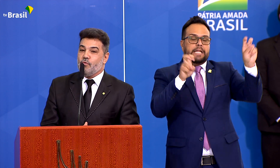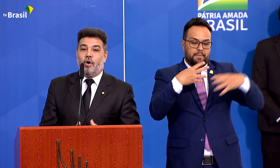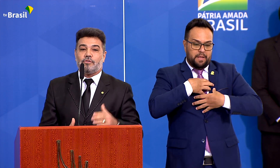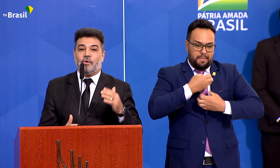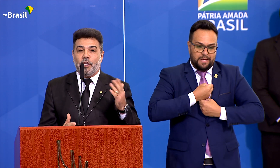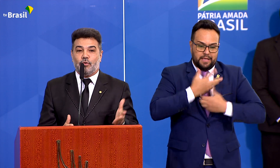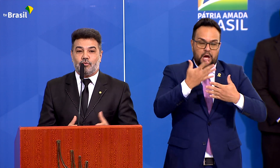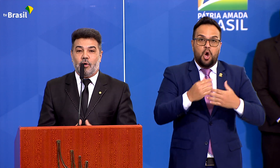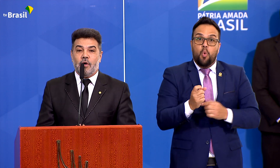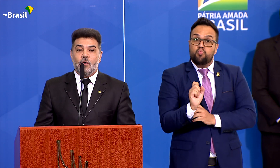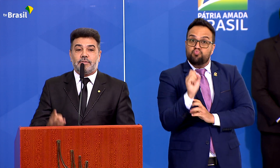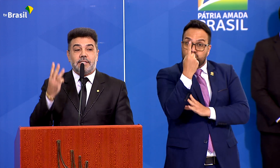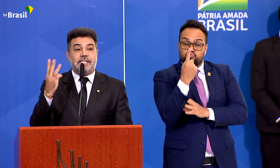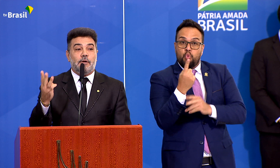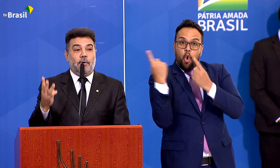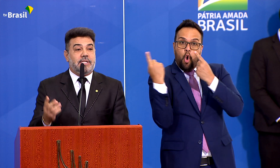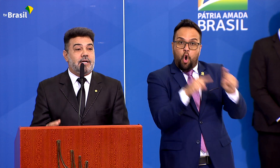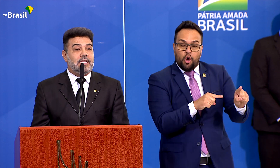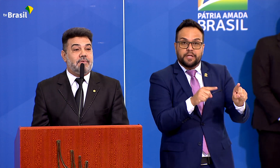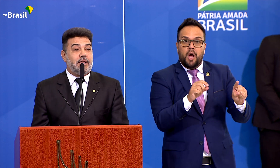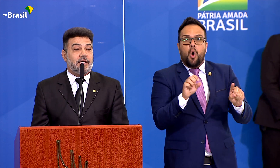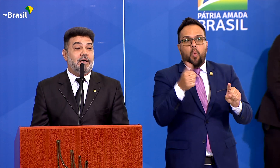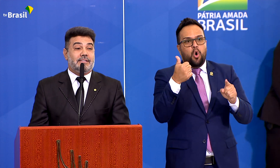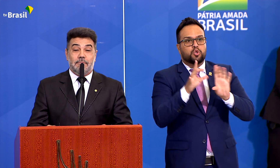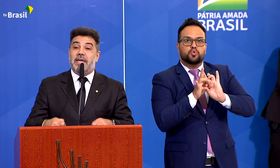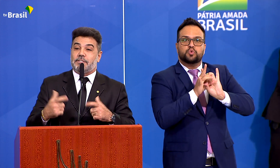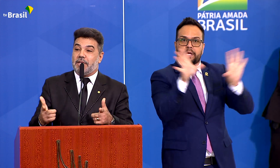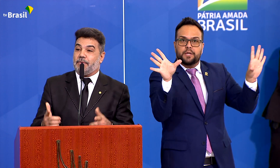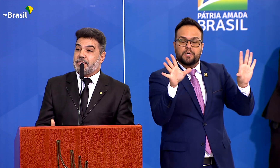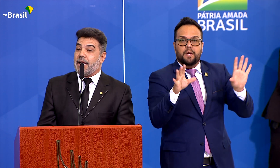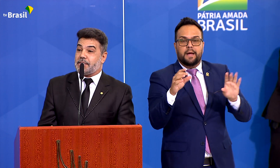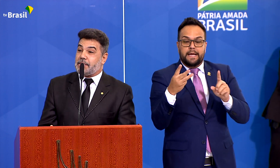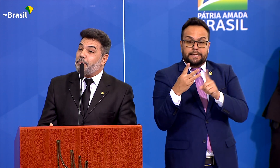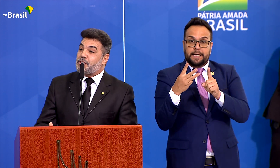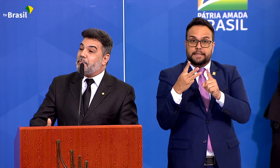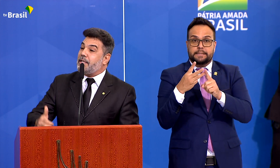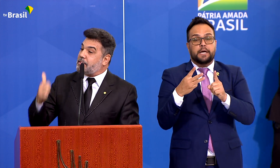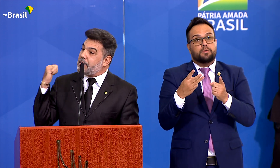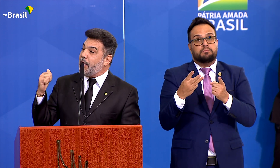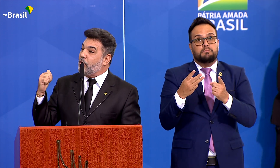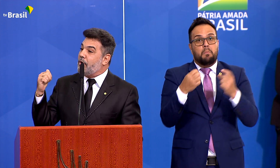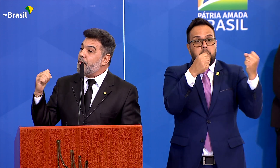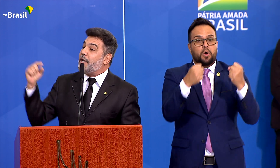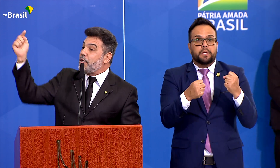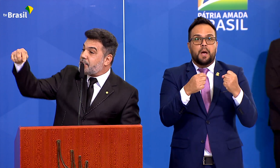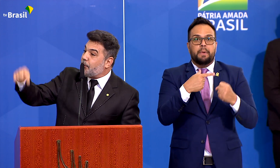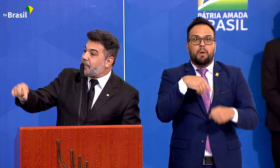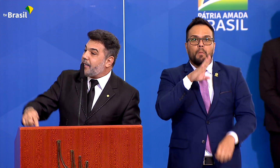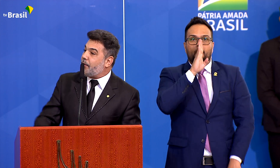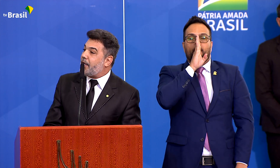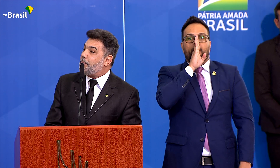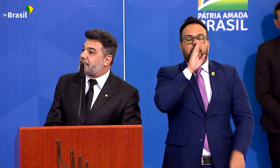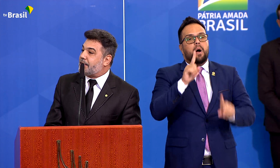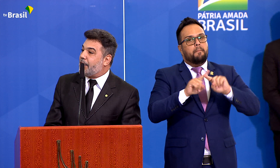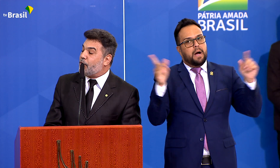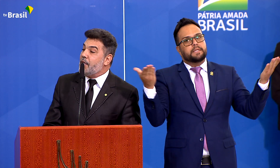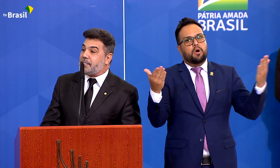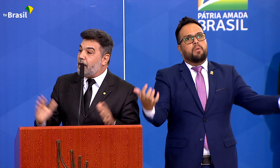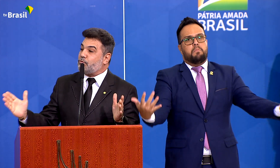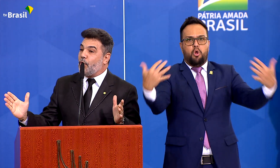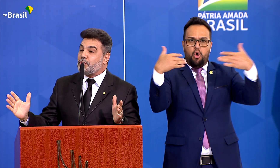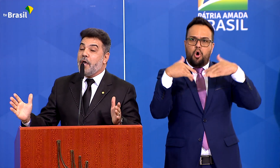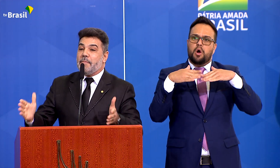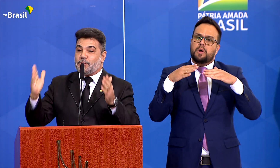condenou o outro indutor o terceiro poder que deveria também se manifestar simplesmente se calou mas nós estamos aqui agora